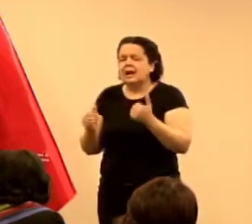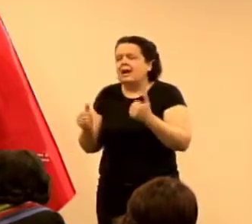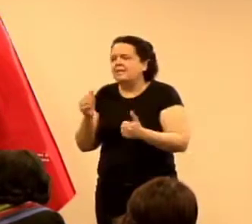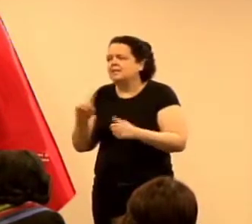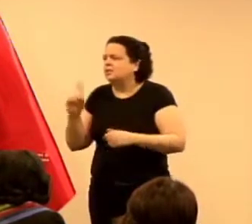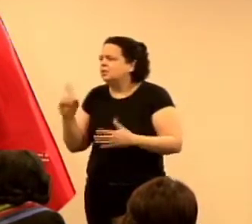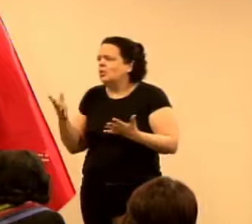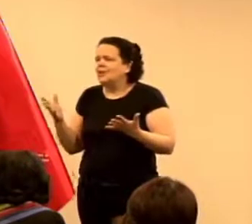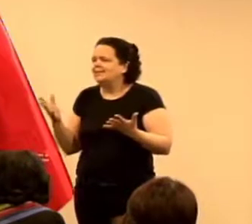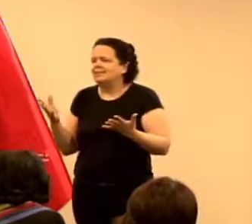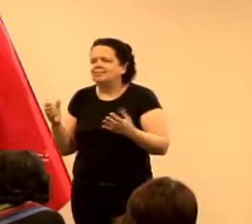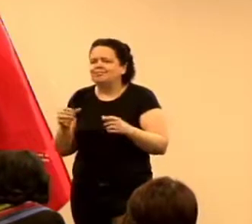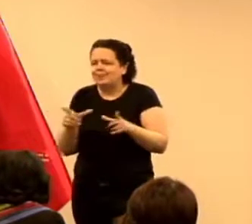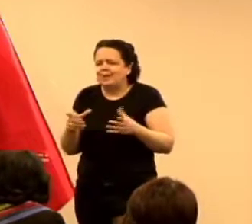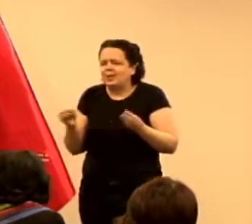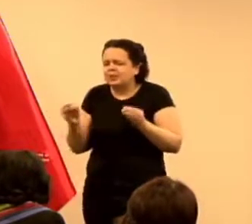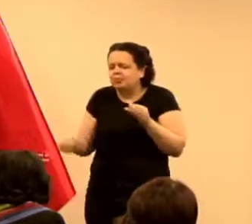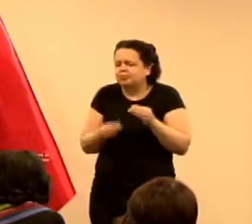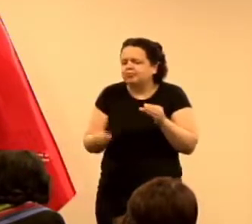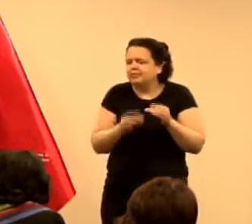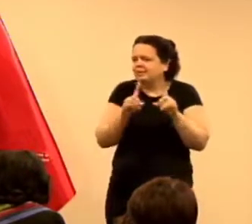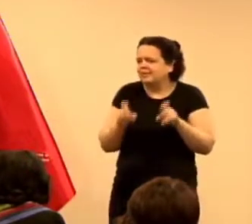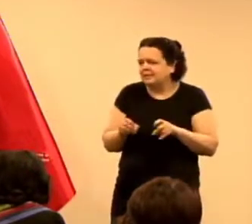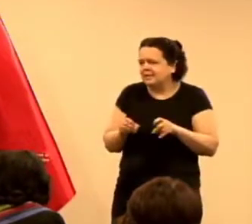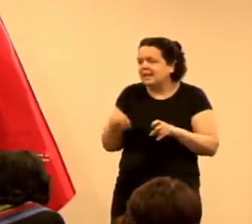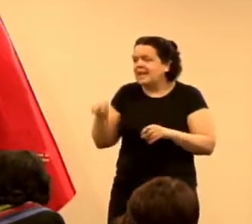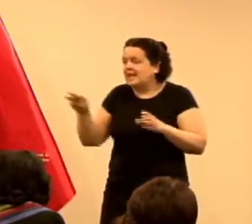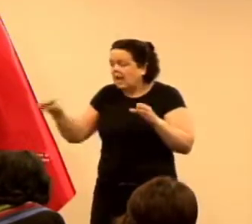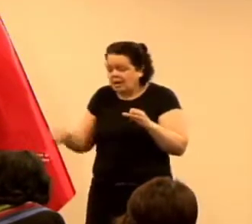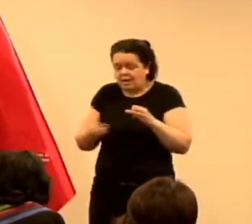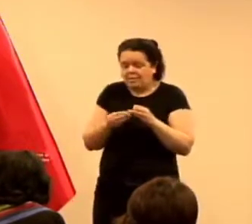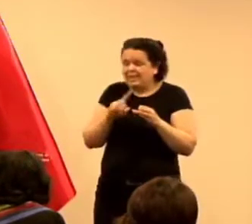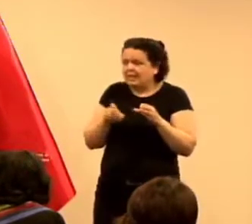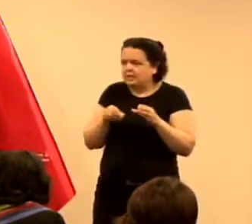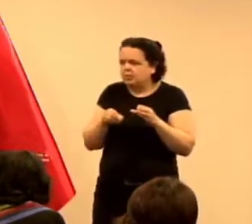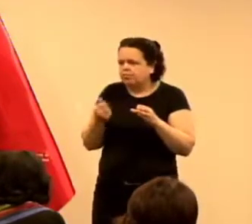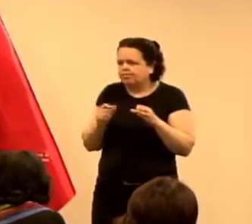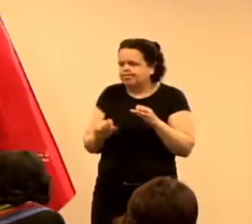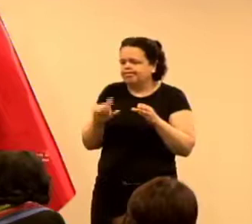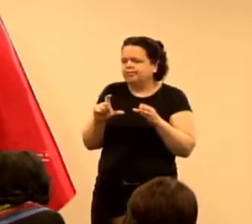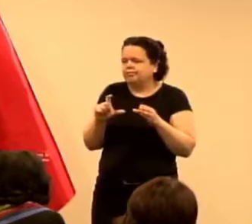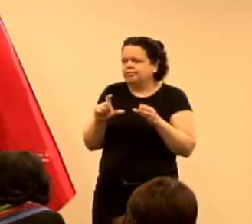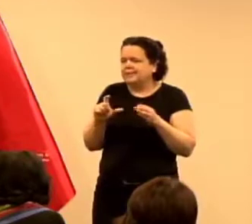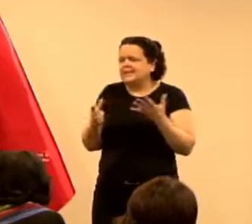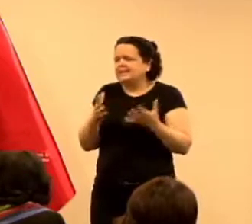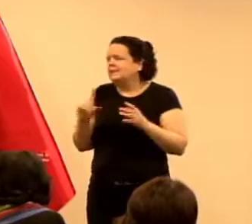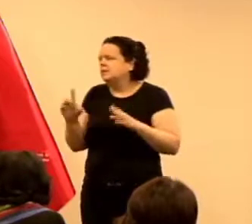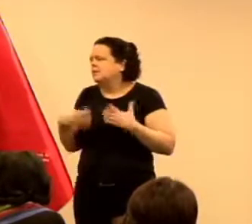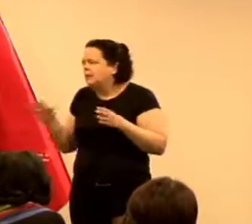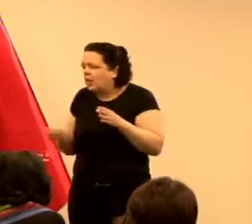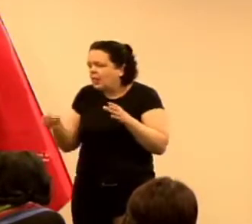mucho espacio para agregar preguntas y que el agregar cada pregunta tiene un costo específico, entonces a veces no es posible agregar todas